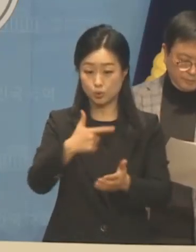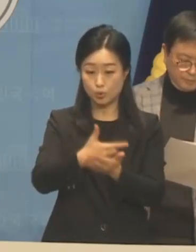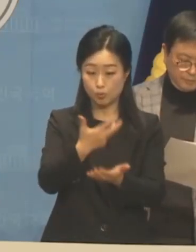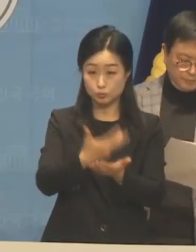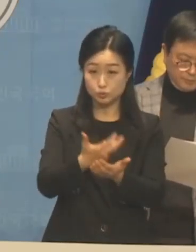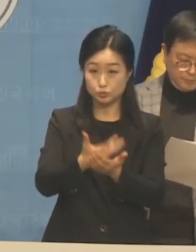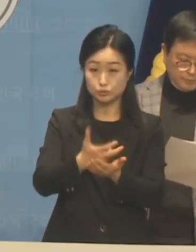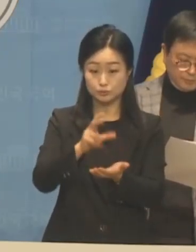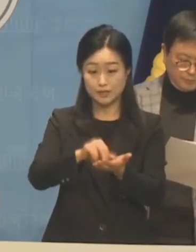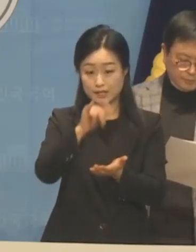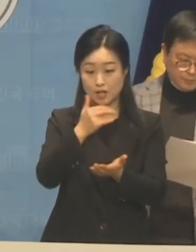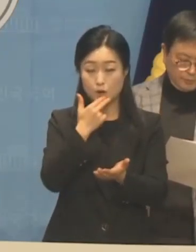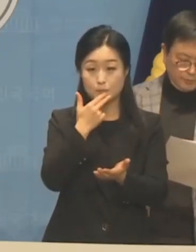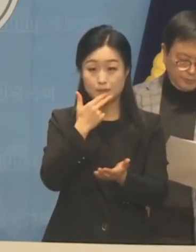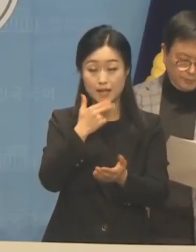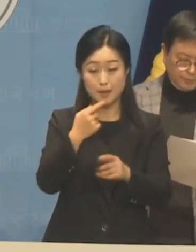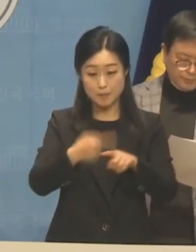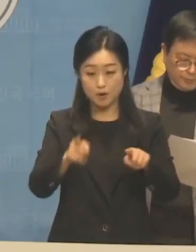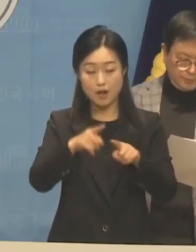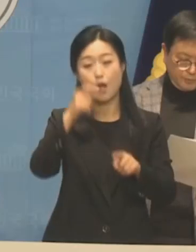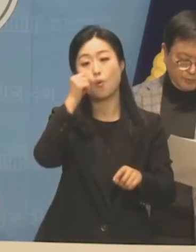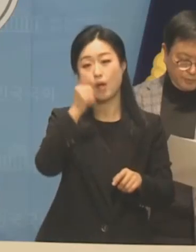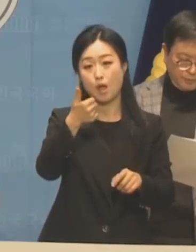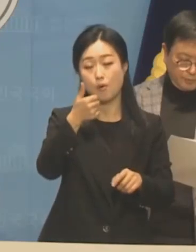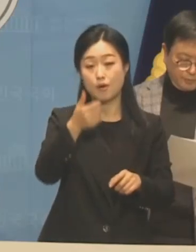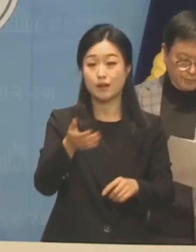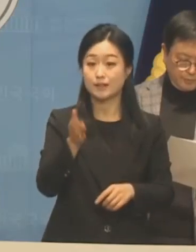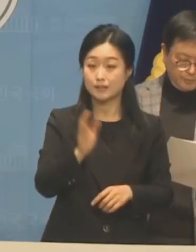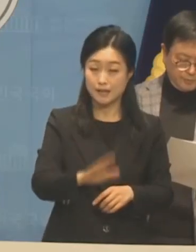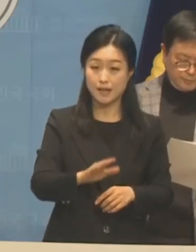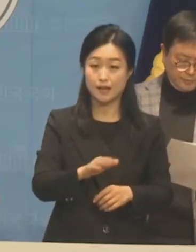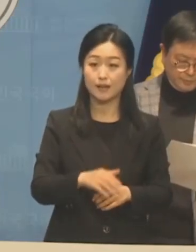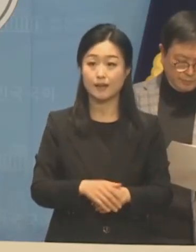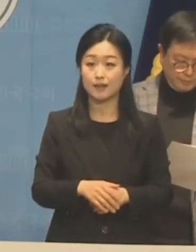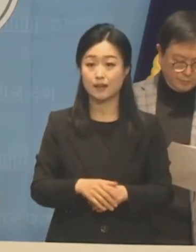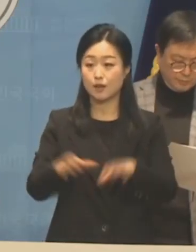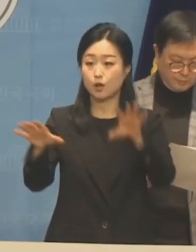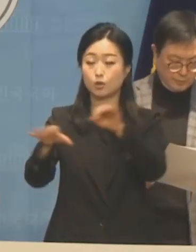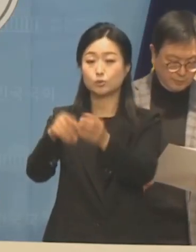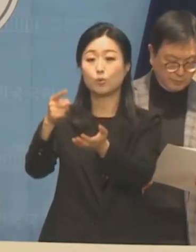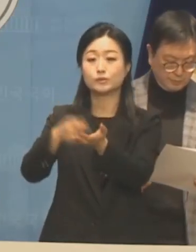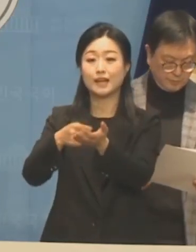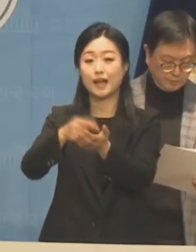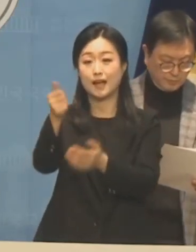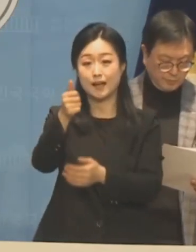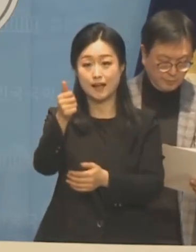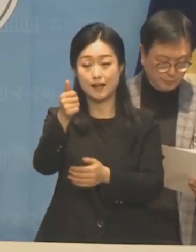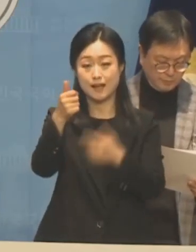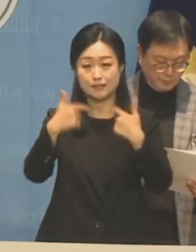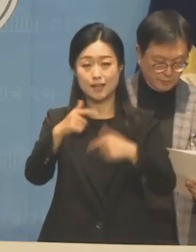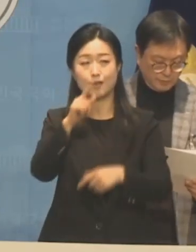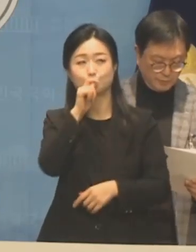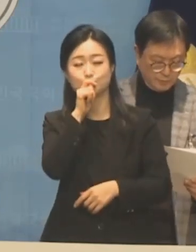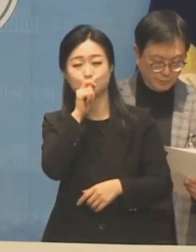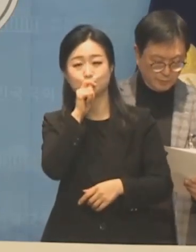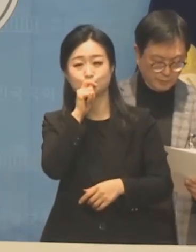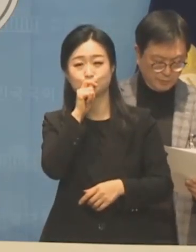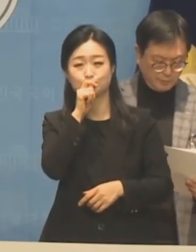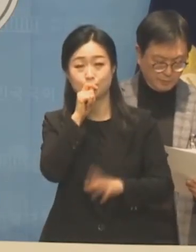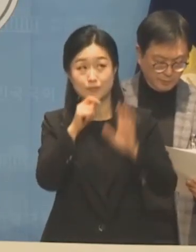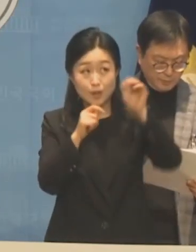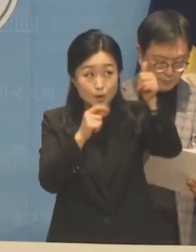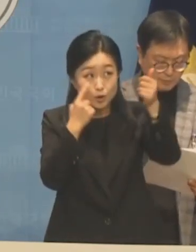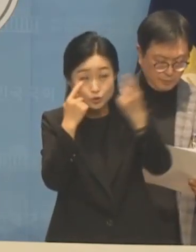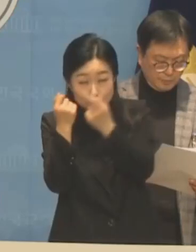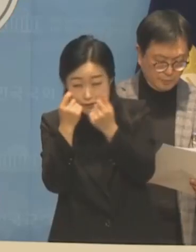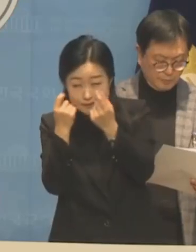소요됨에도 장윤검 전 숙명여대 총장은 시종일관 묵묵부답으로 권력 눈치 보기에